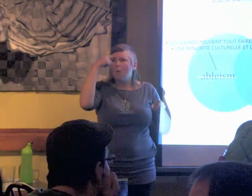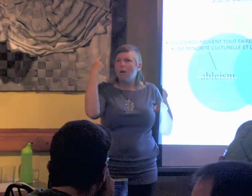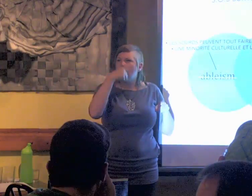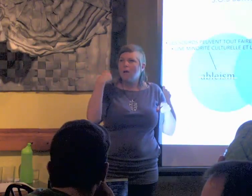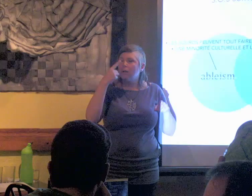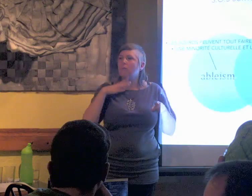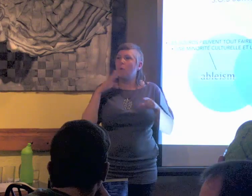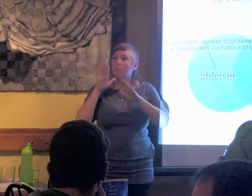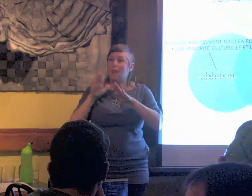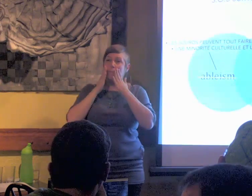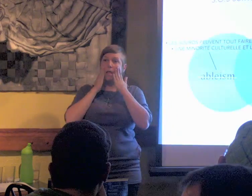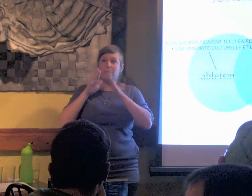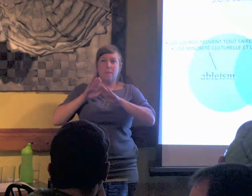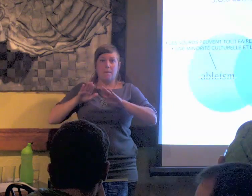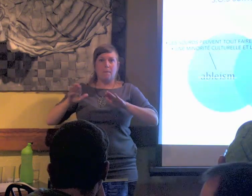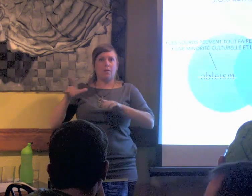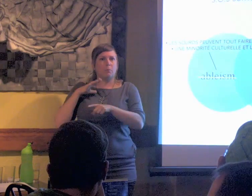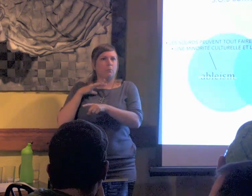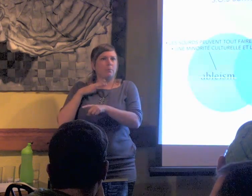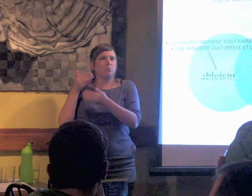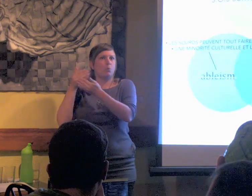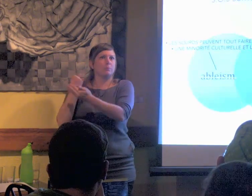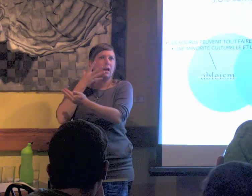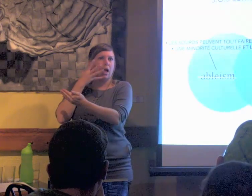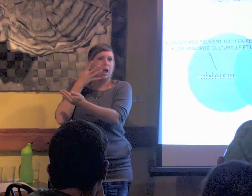communauté sourde, de se traiter tous sur un pied d'égalité.